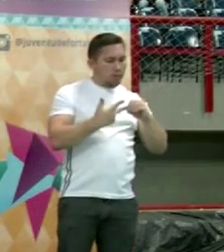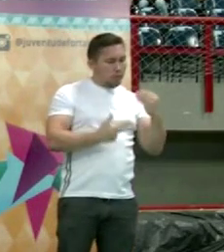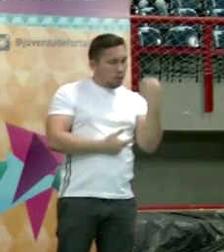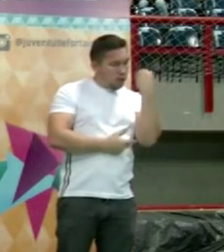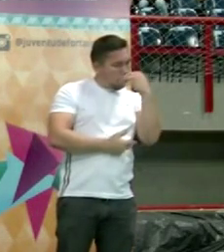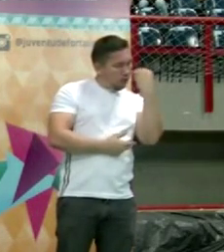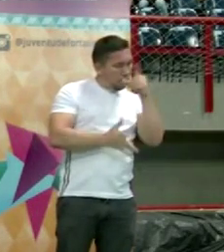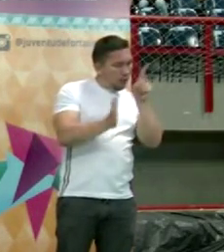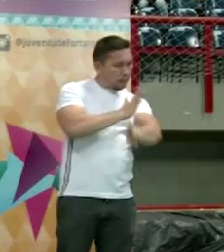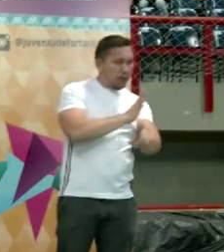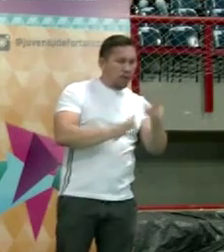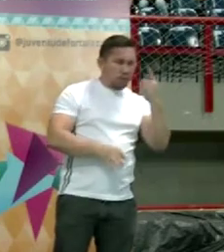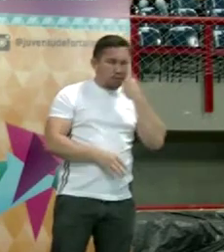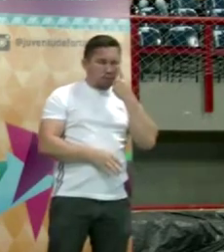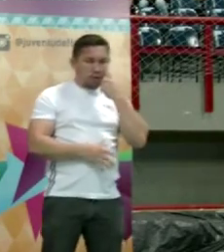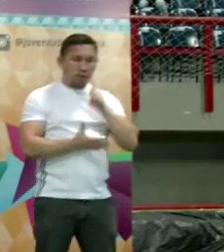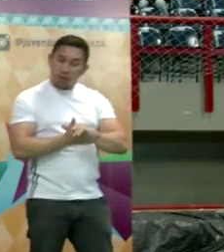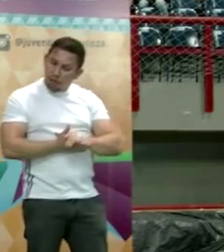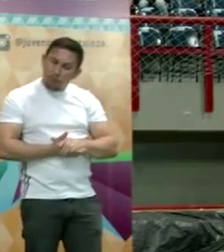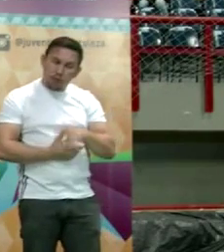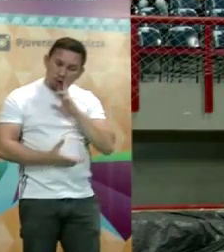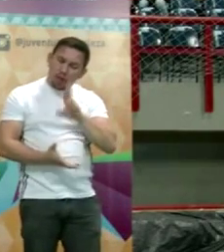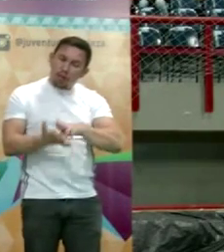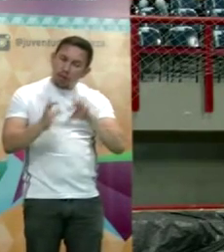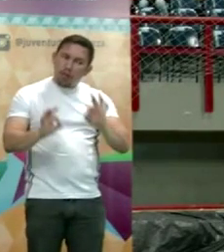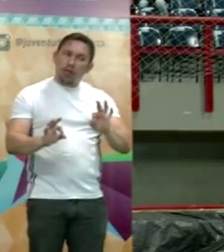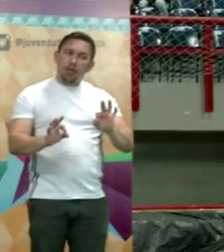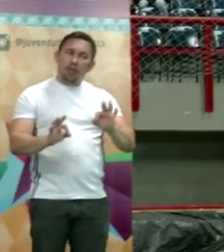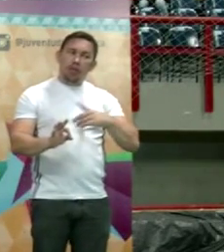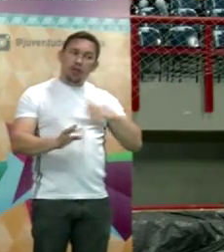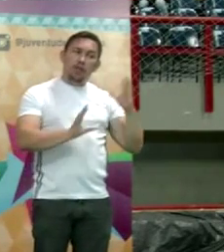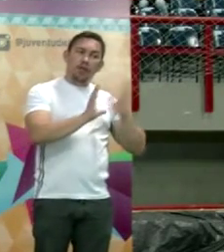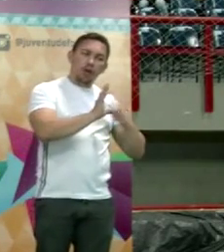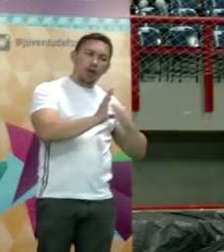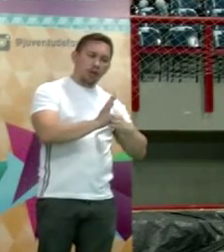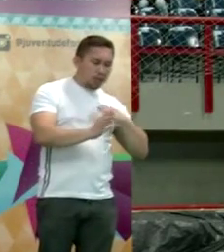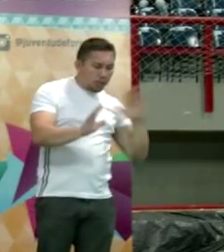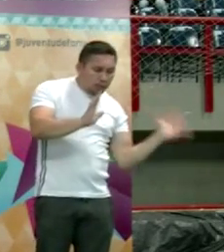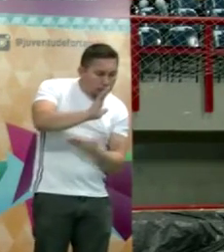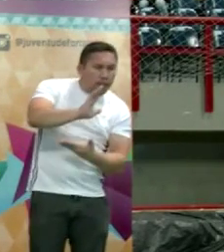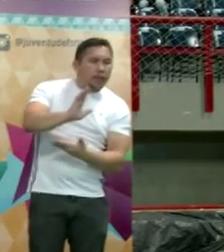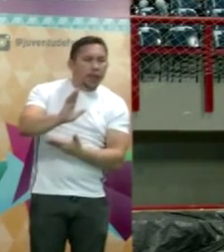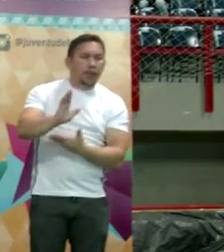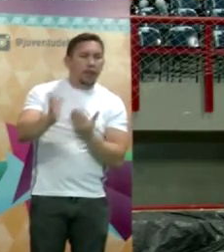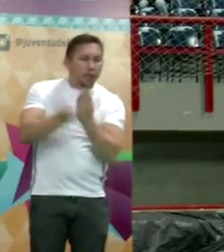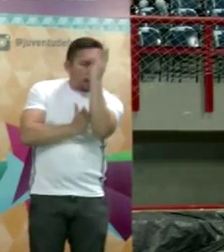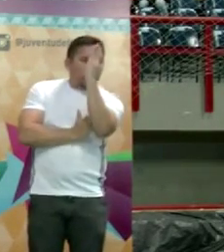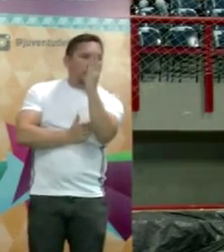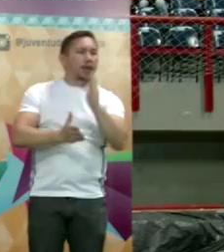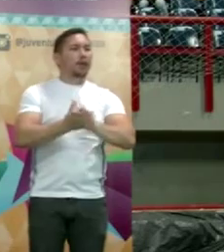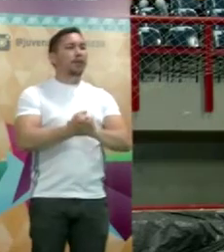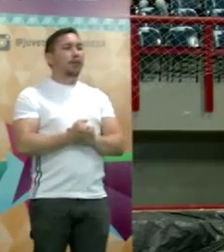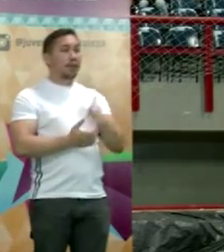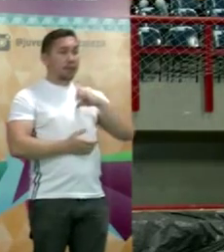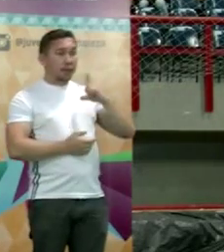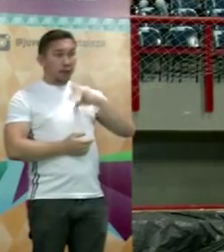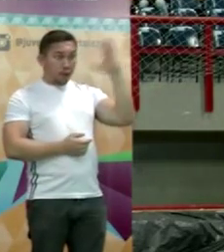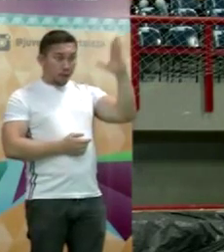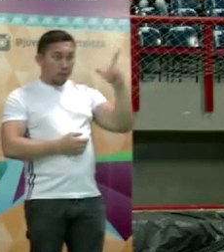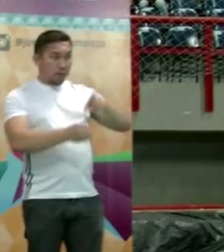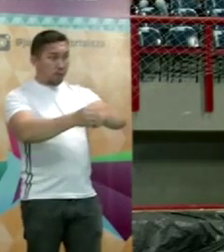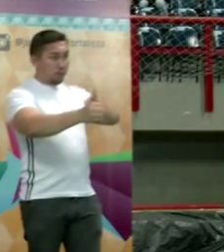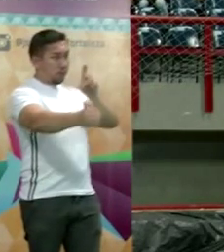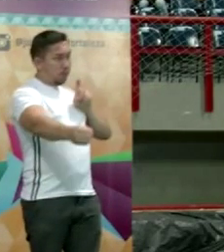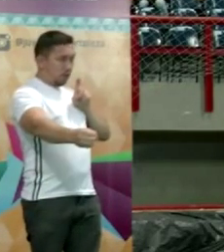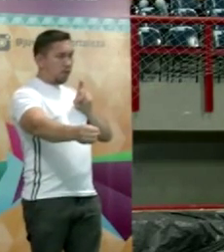para cima de você, desenrole. E se for a OS, dê uma rasteira nela. Quando o Brasil proclamou